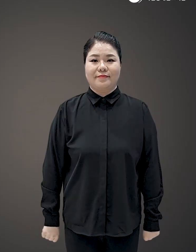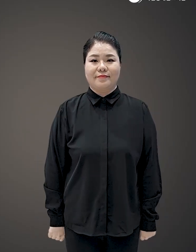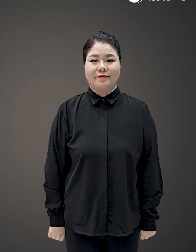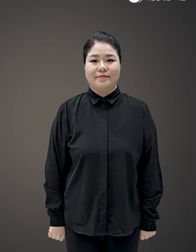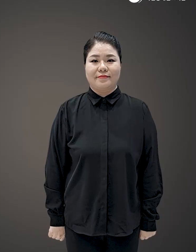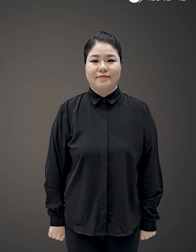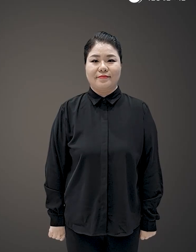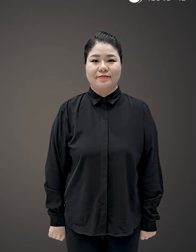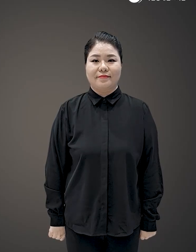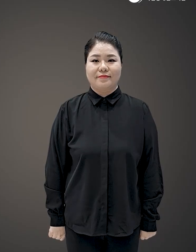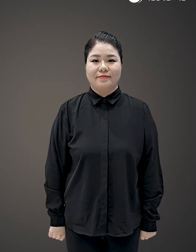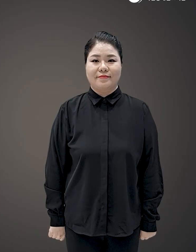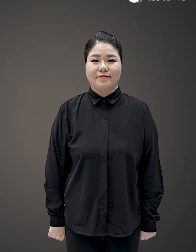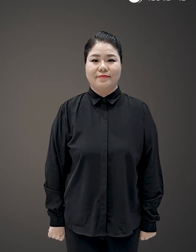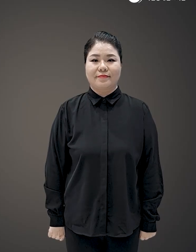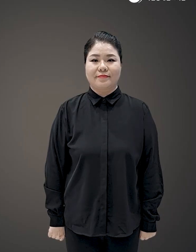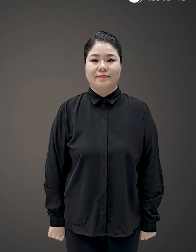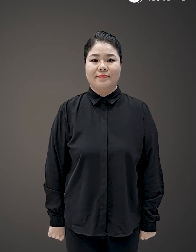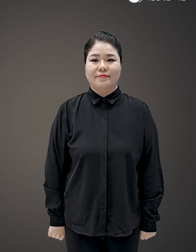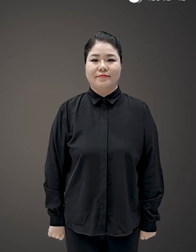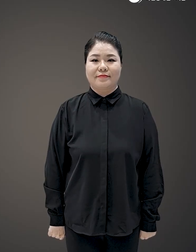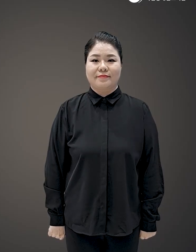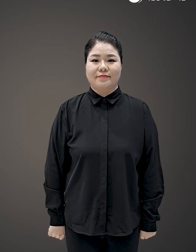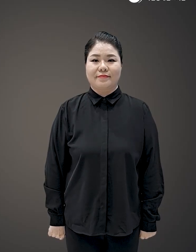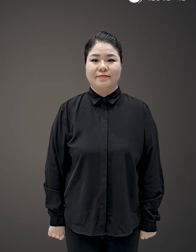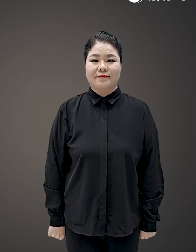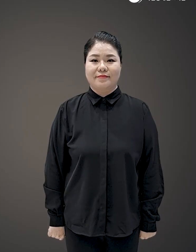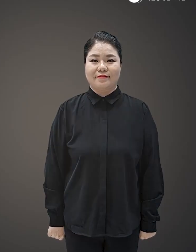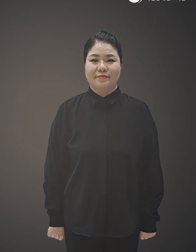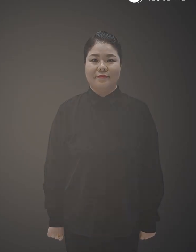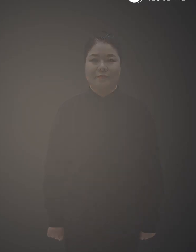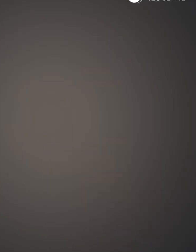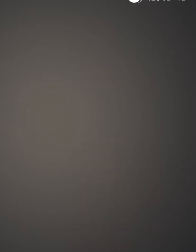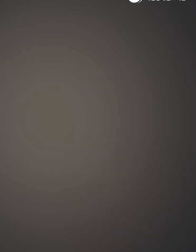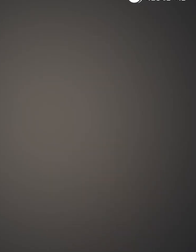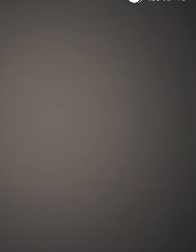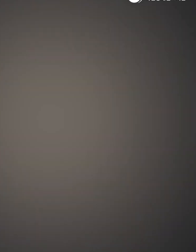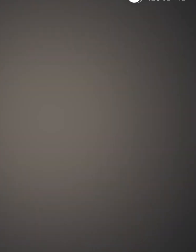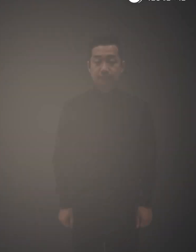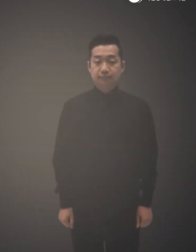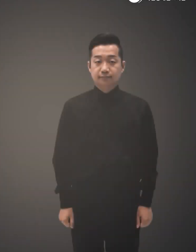데니얼 허트노커. 출판사 윌북.